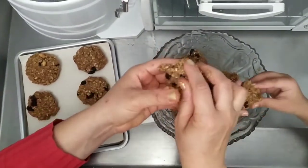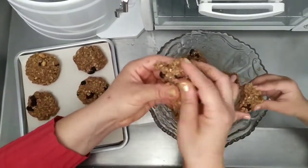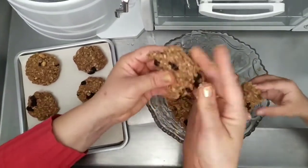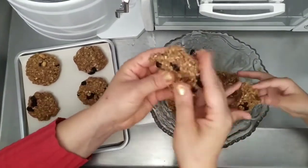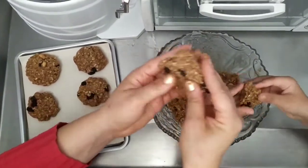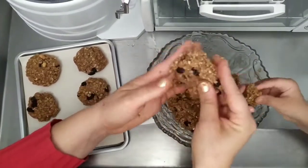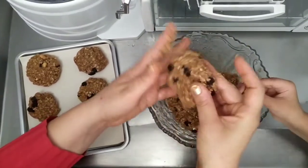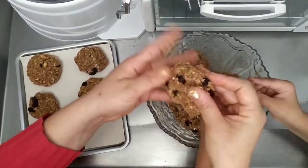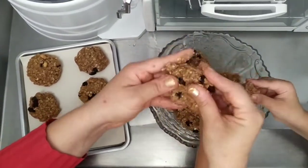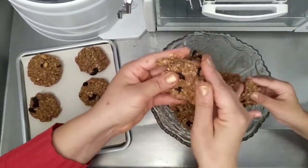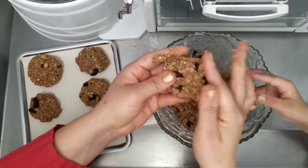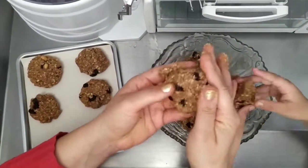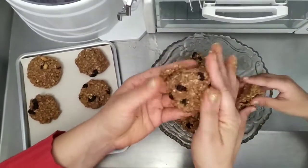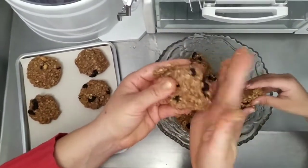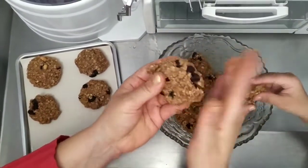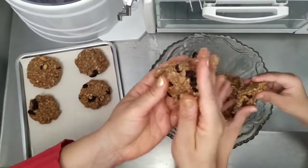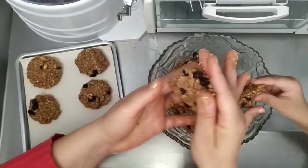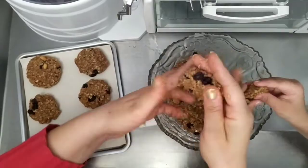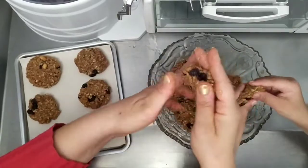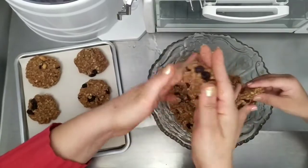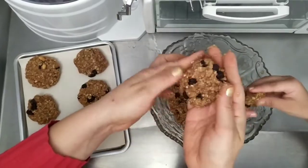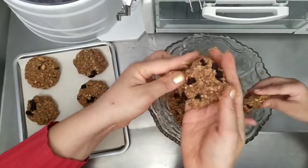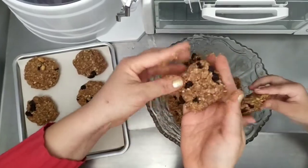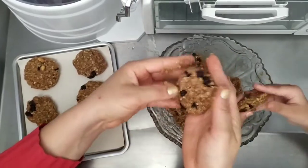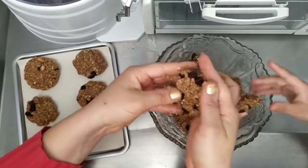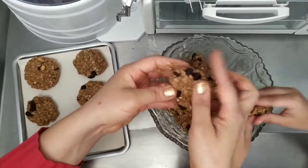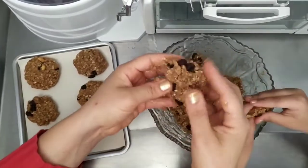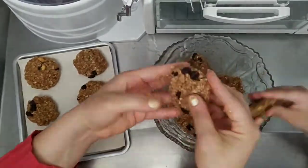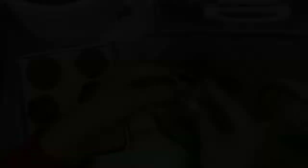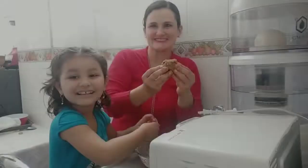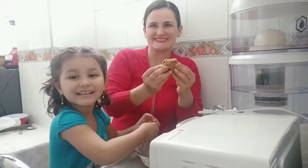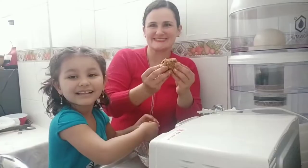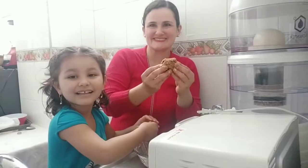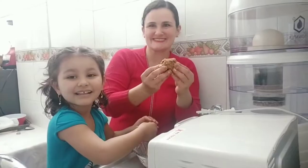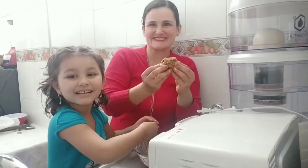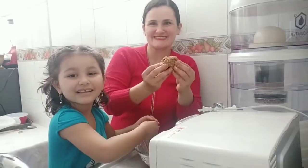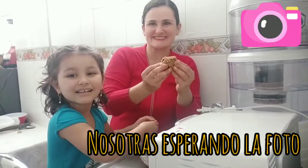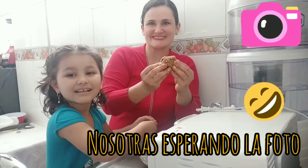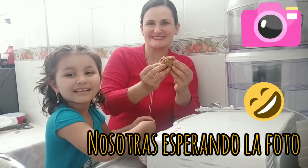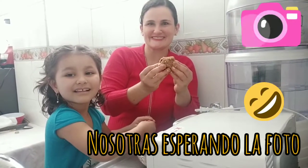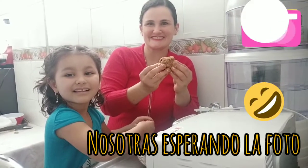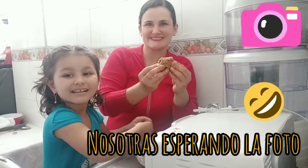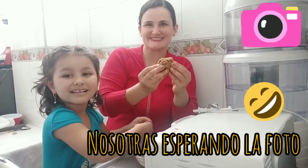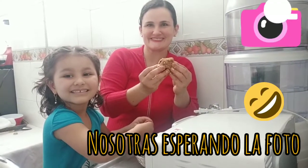Yo estoy haciendo una galletita chiquitita como yo. Me falta el video.